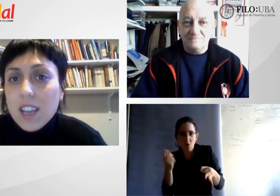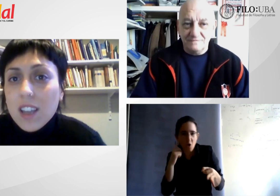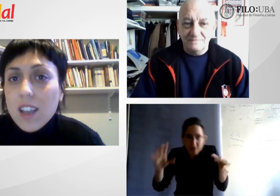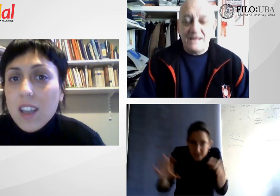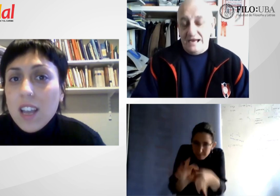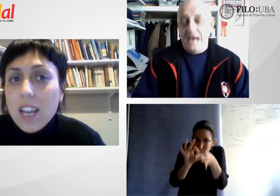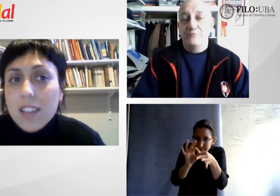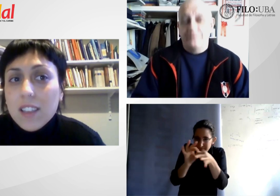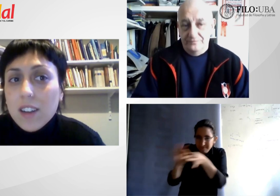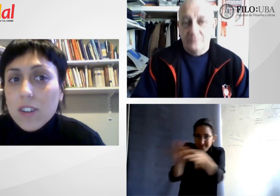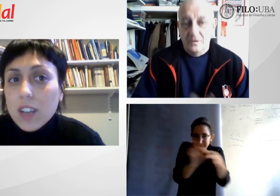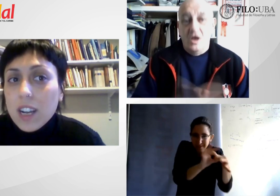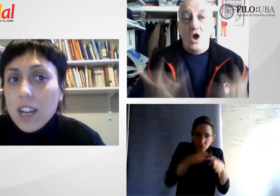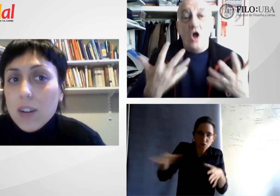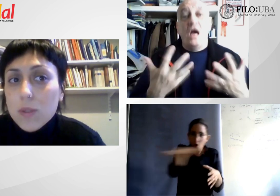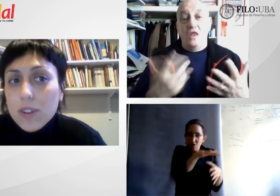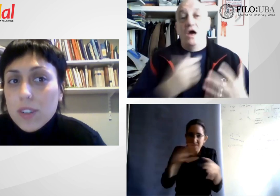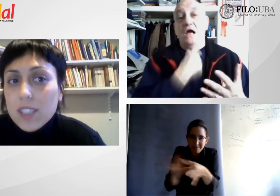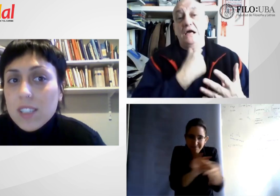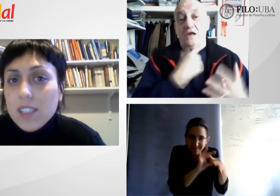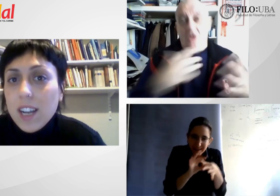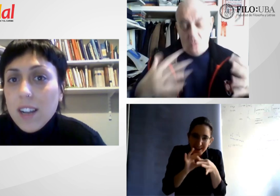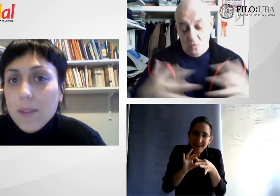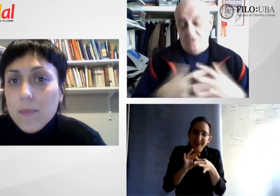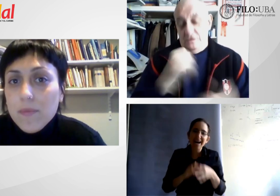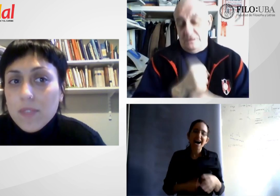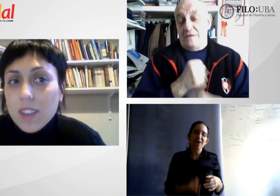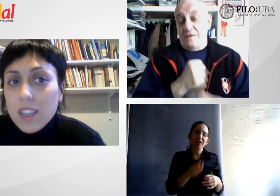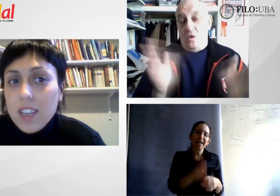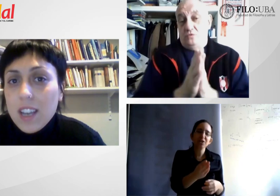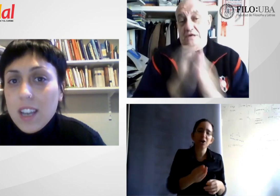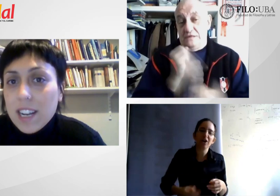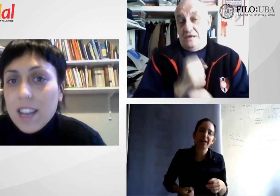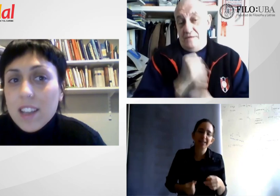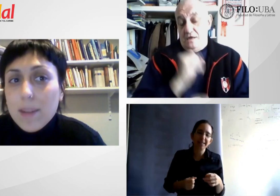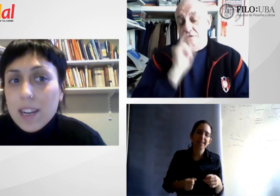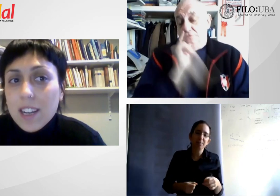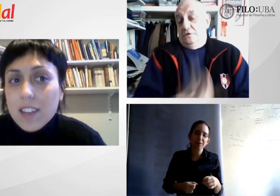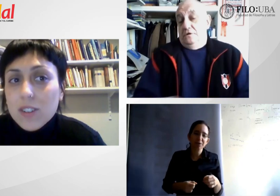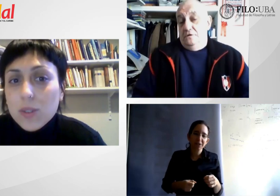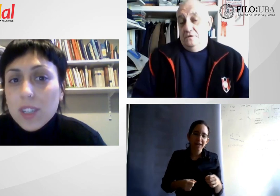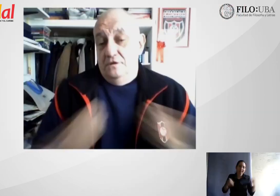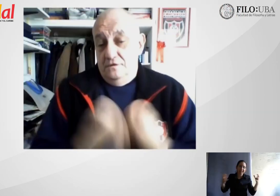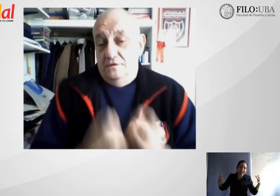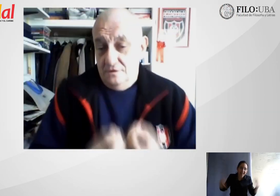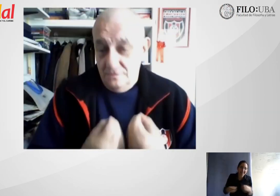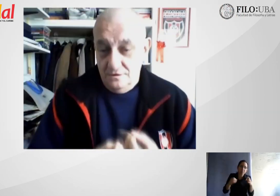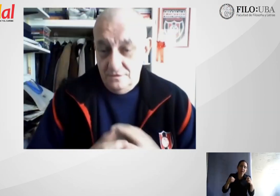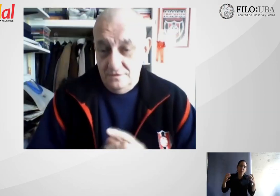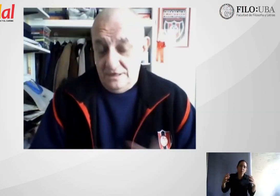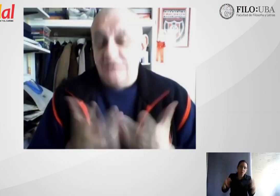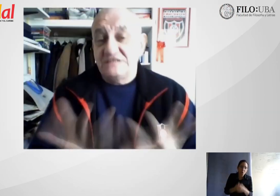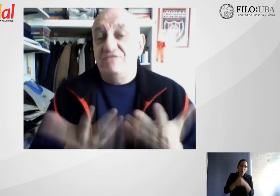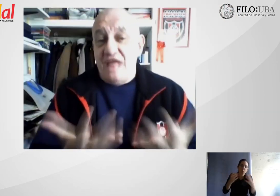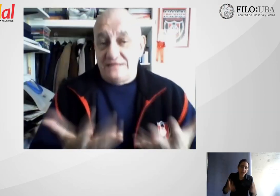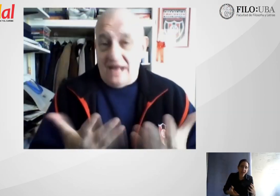hace entender lo que cada uno necesita. Claro, y es la manera de construir. Que se puedan